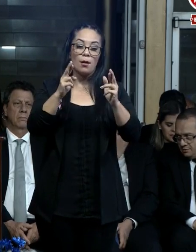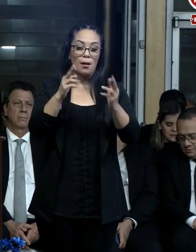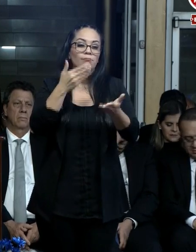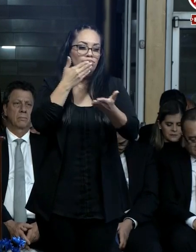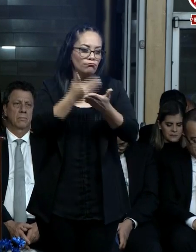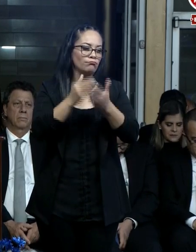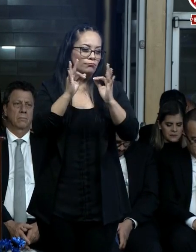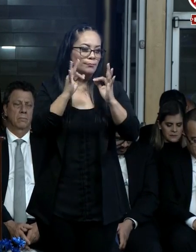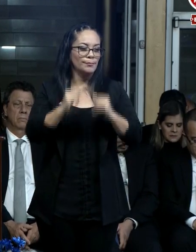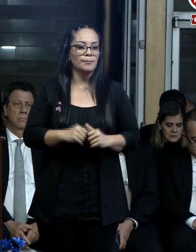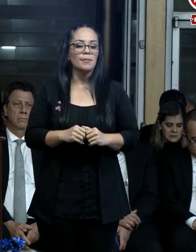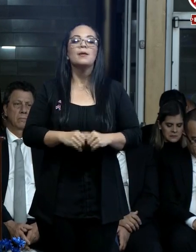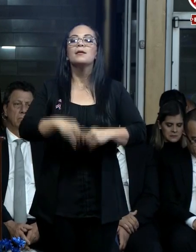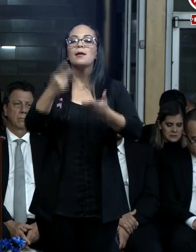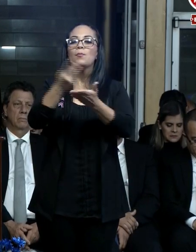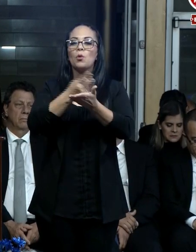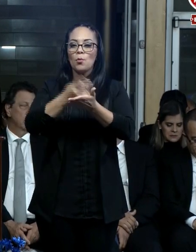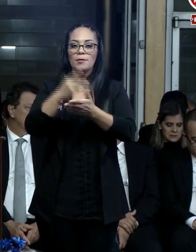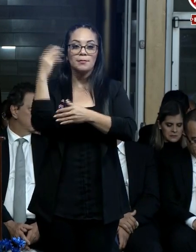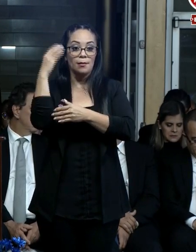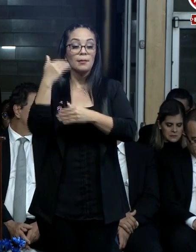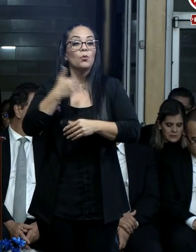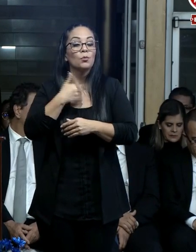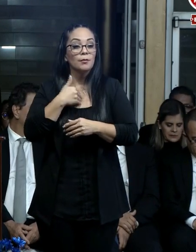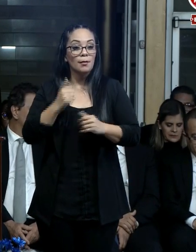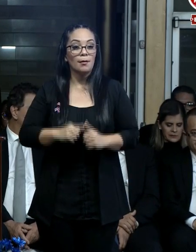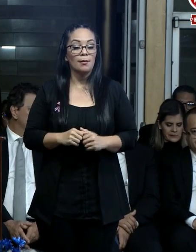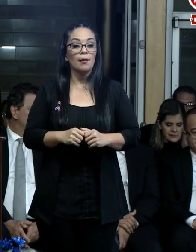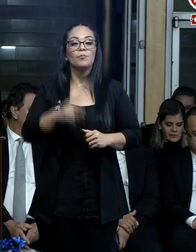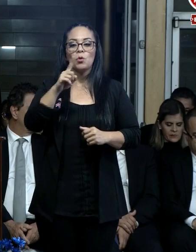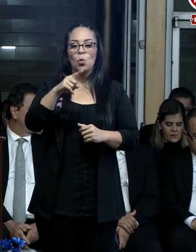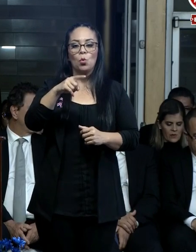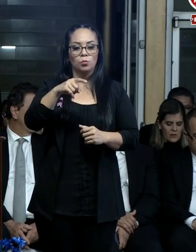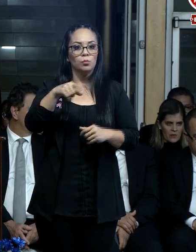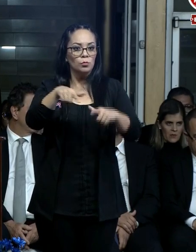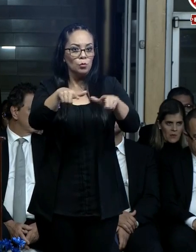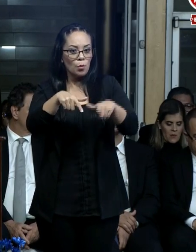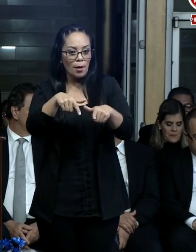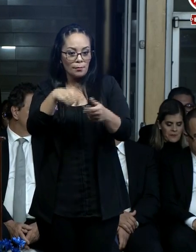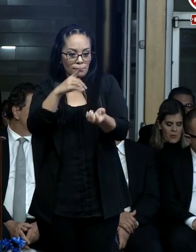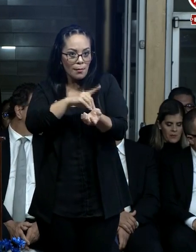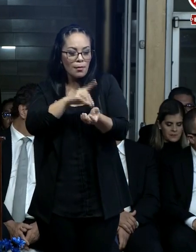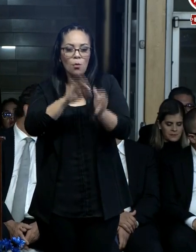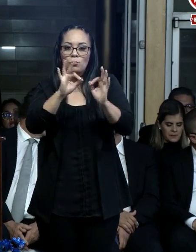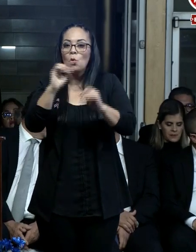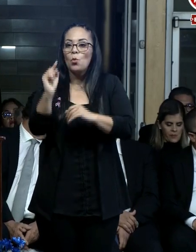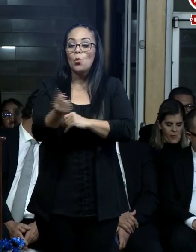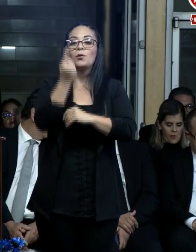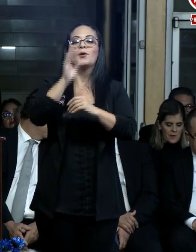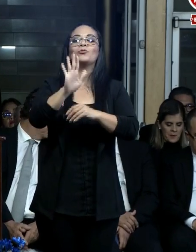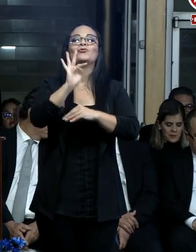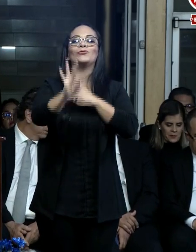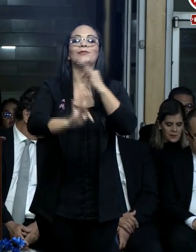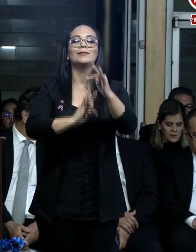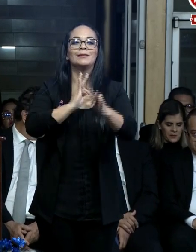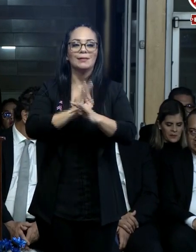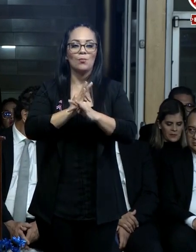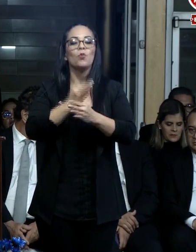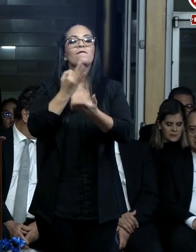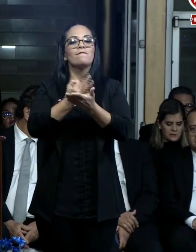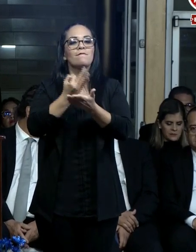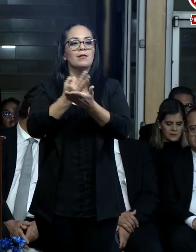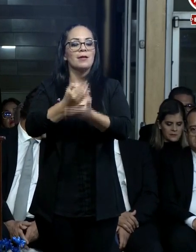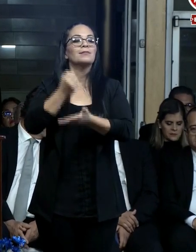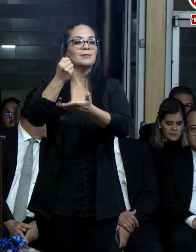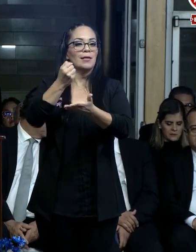fruto y que la provincia tenga un centro médico único en su tipo y financiado